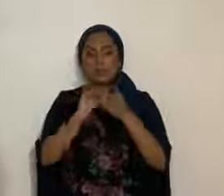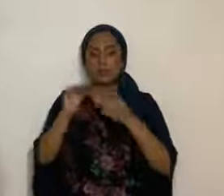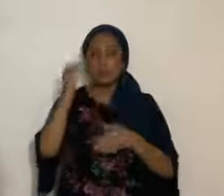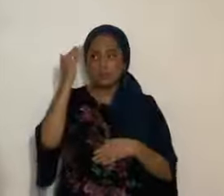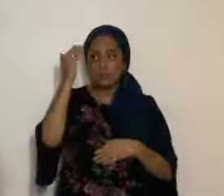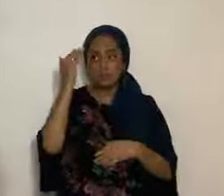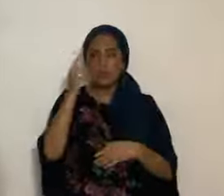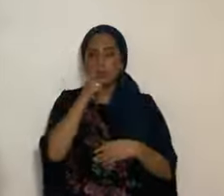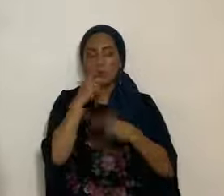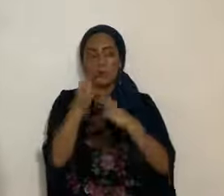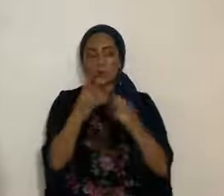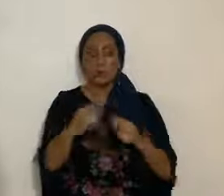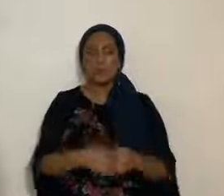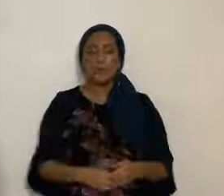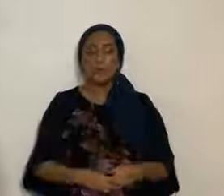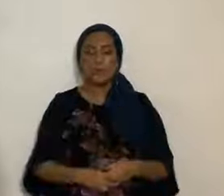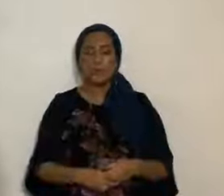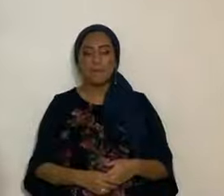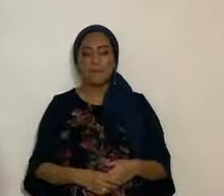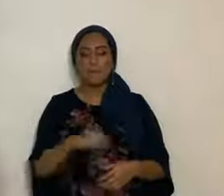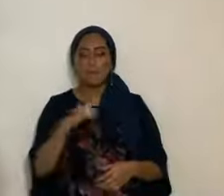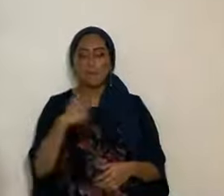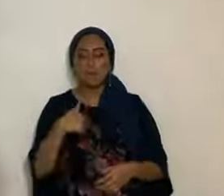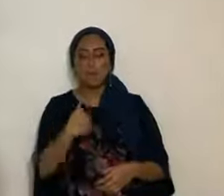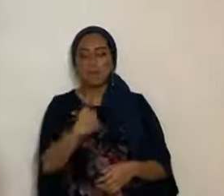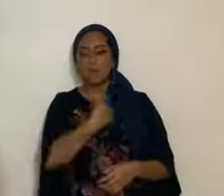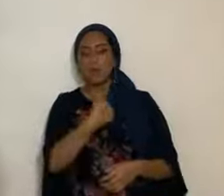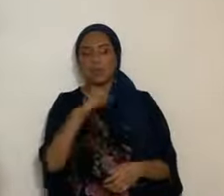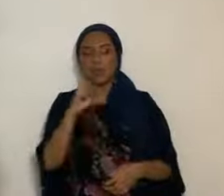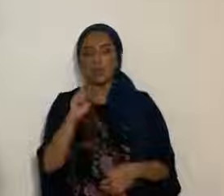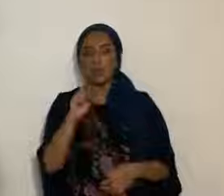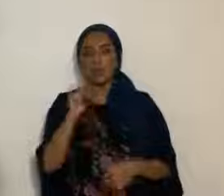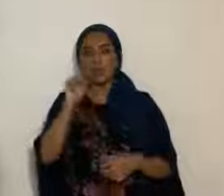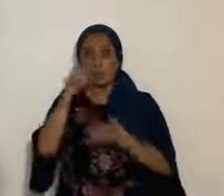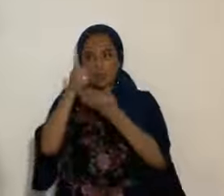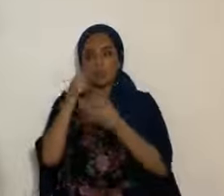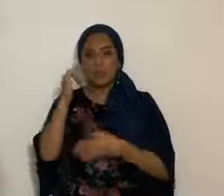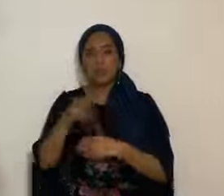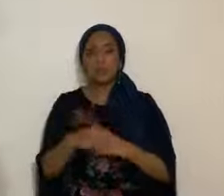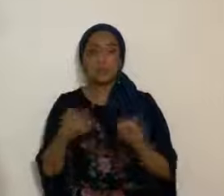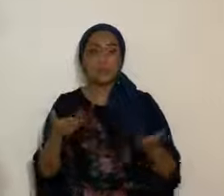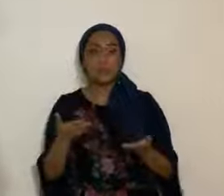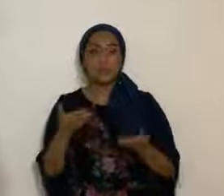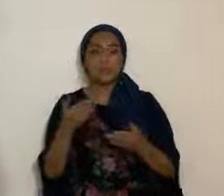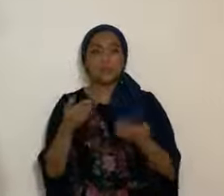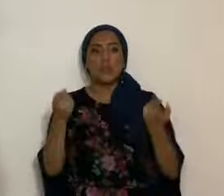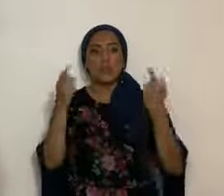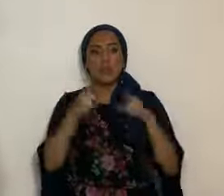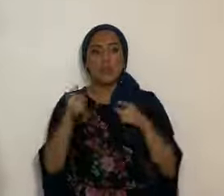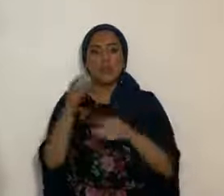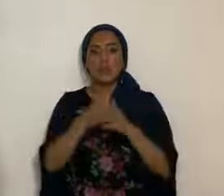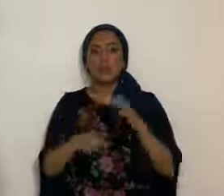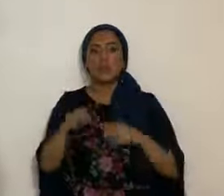el que actúe. No debemos adelantarnos. Y es precisamente en este acontecimiento del capítulo 32 de